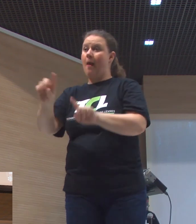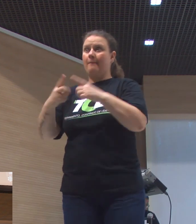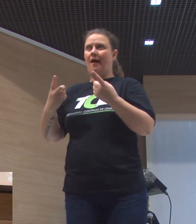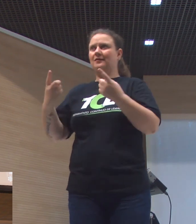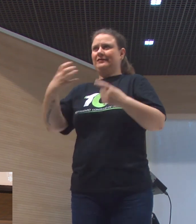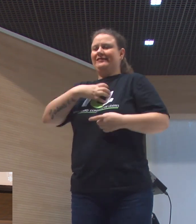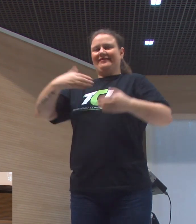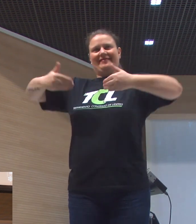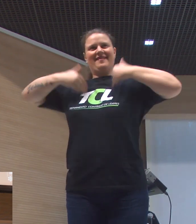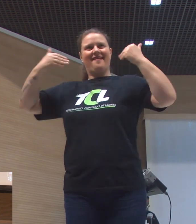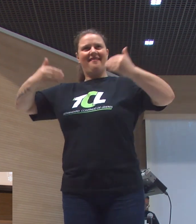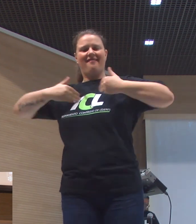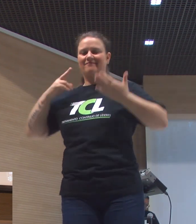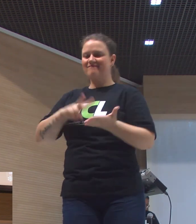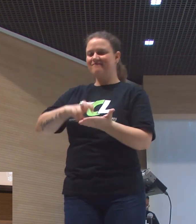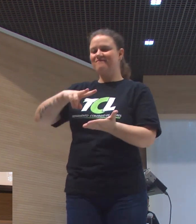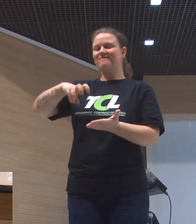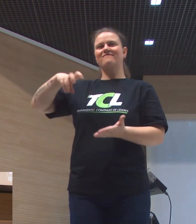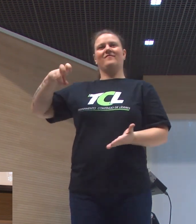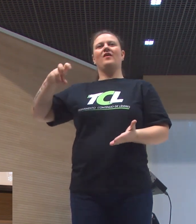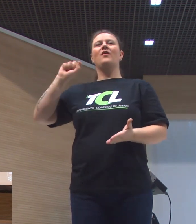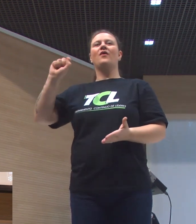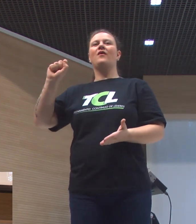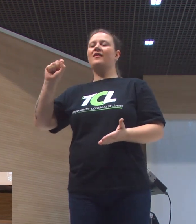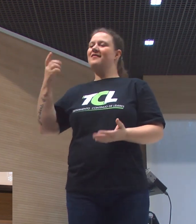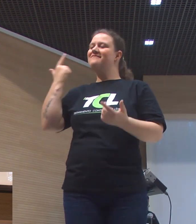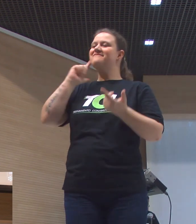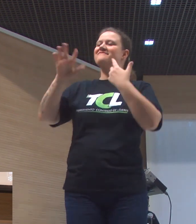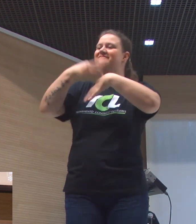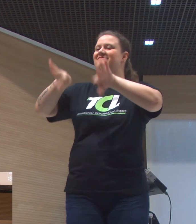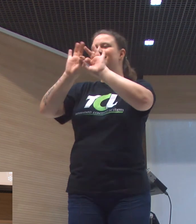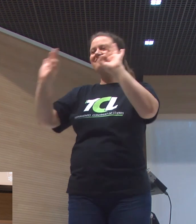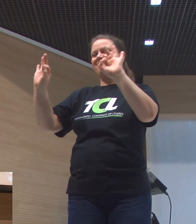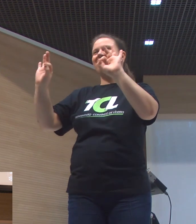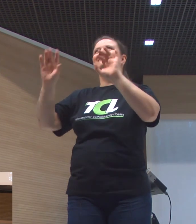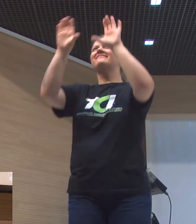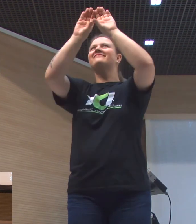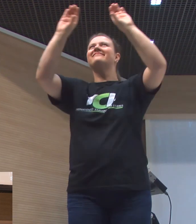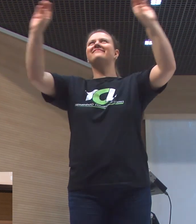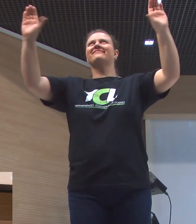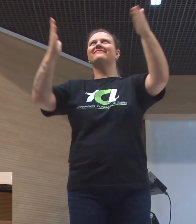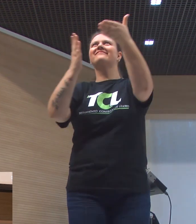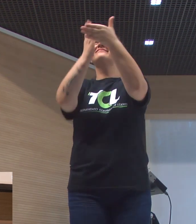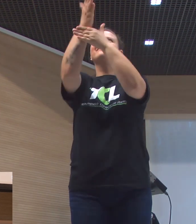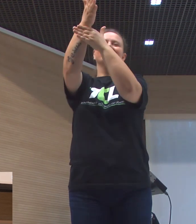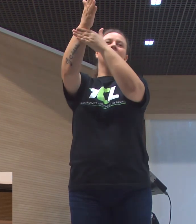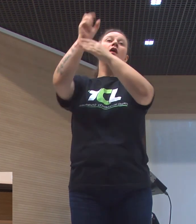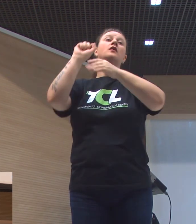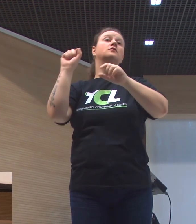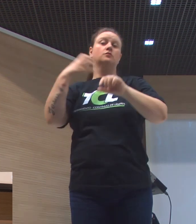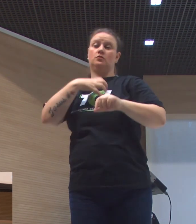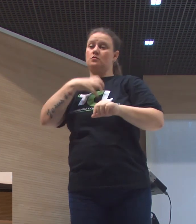e regozijem-se, porque grande é a sua recompensa nos céus, pois da mesma